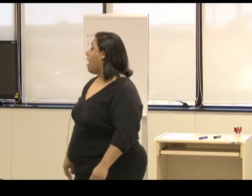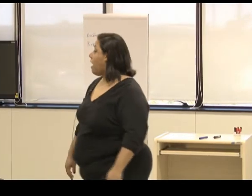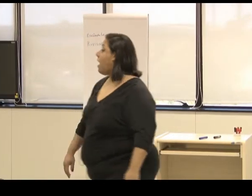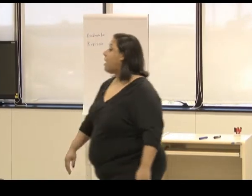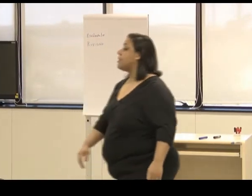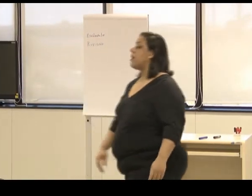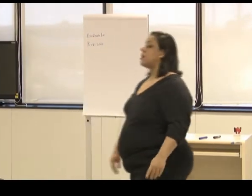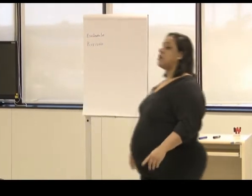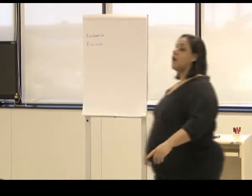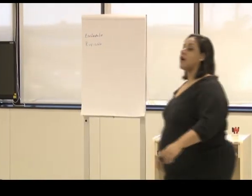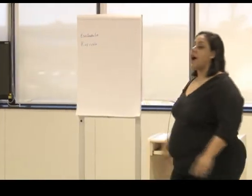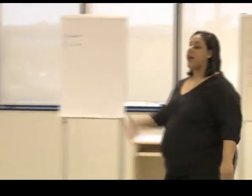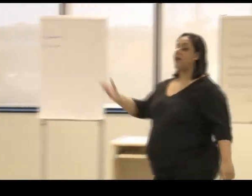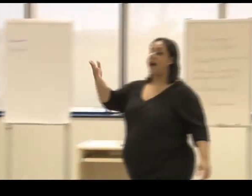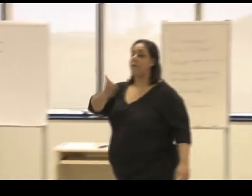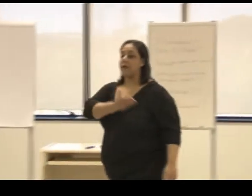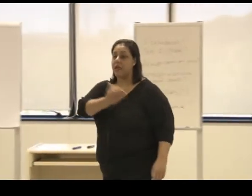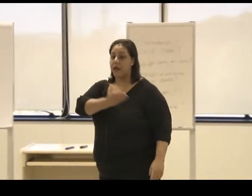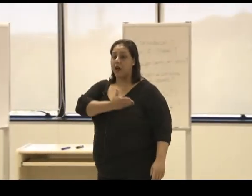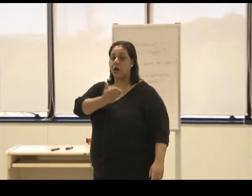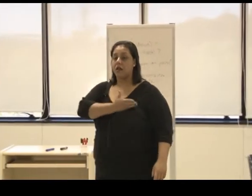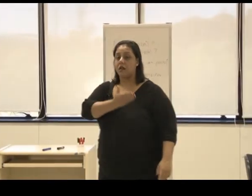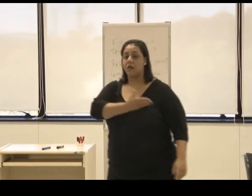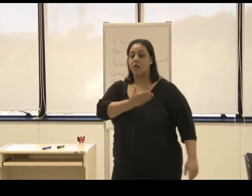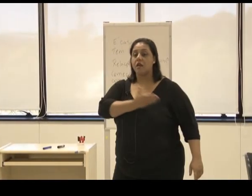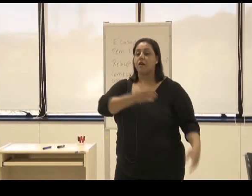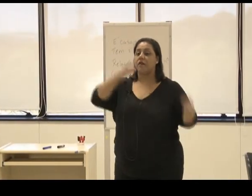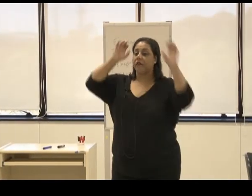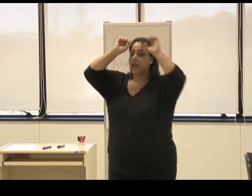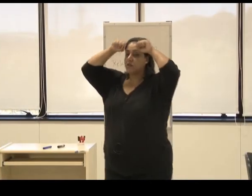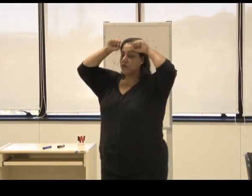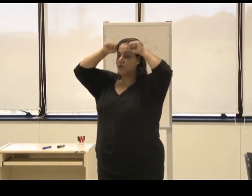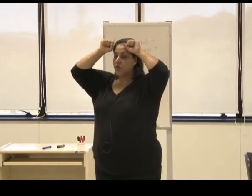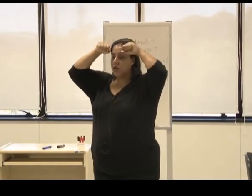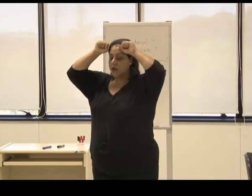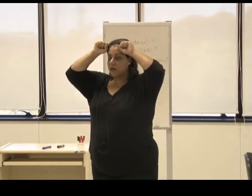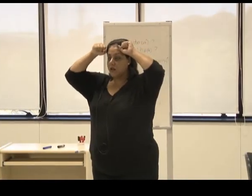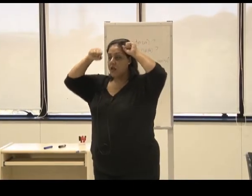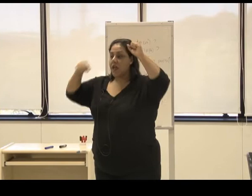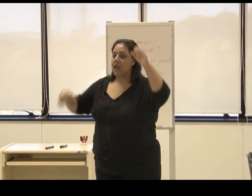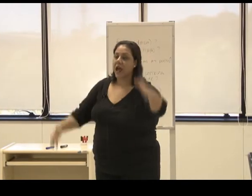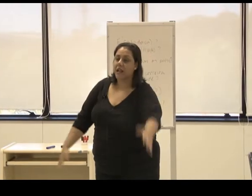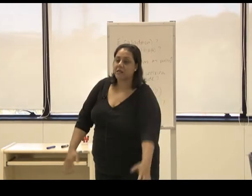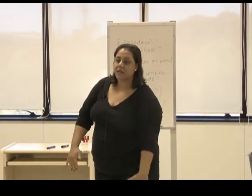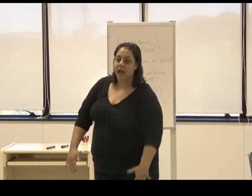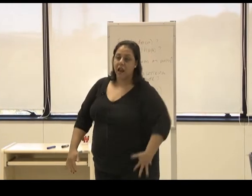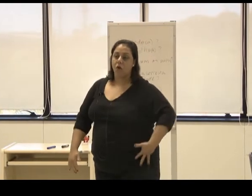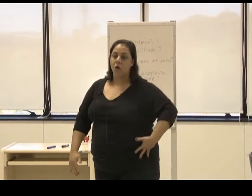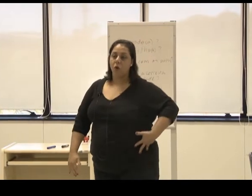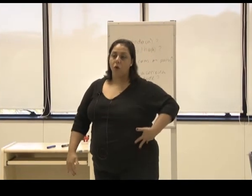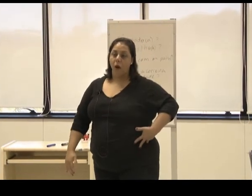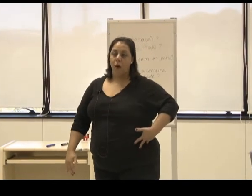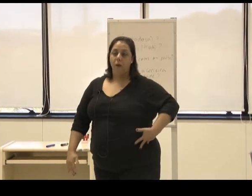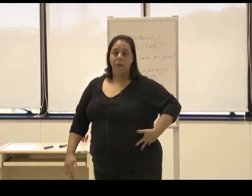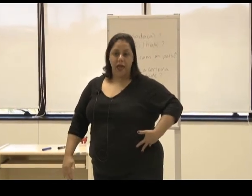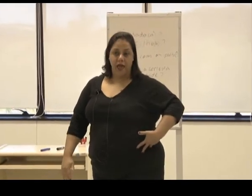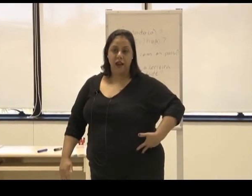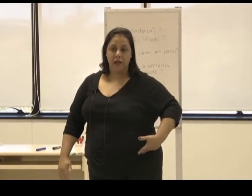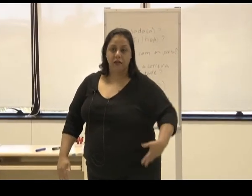Ah, então elas colocaram amiga da Xuxa e elas fizeram um perna, não é